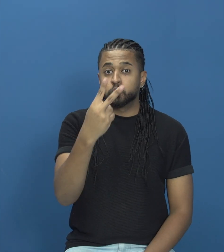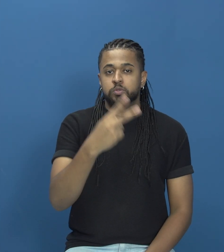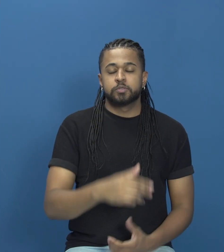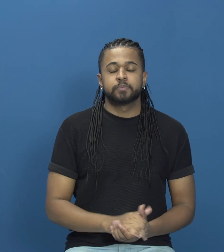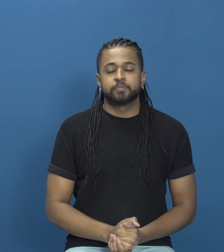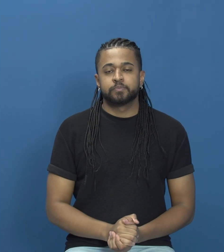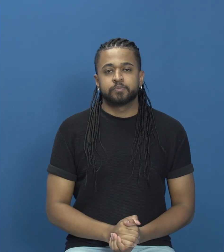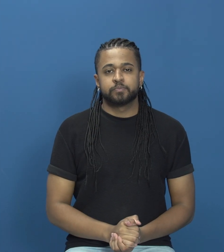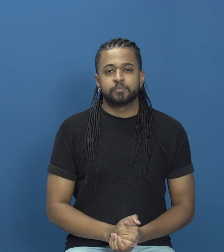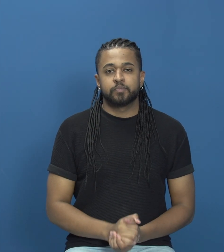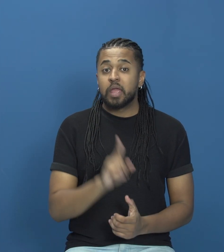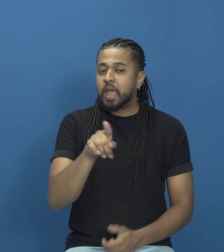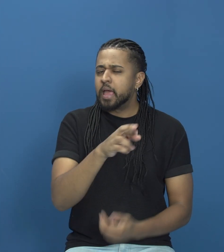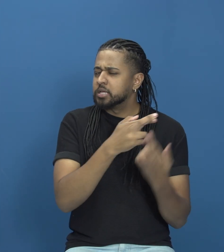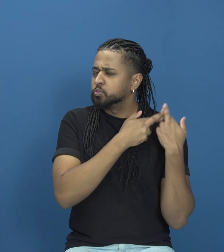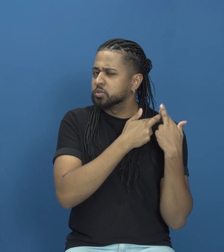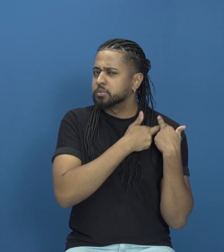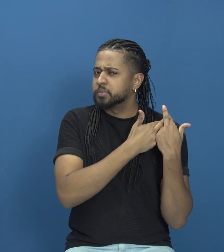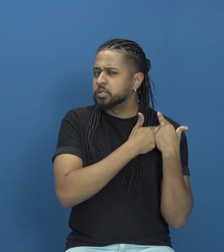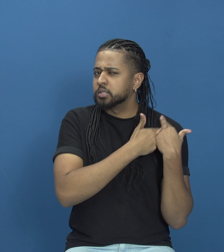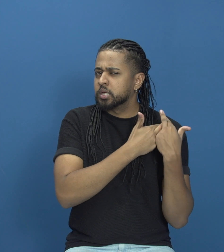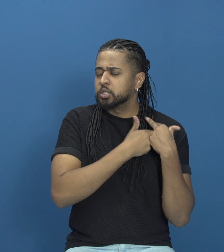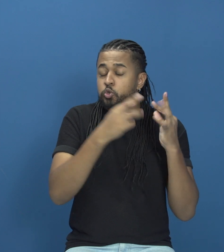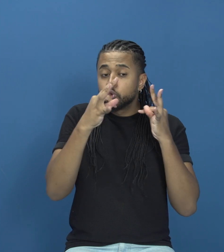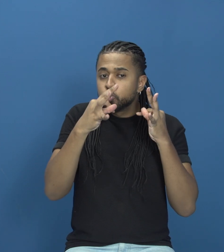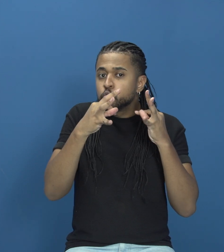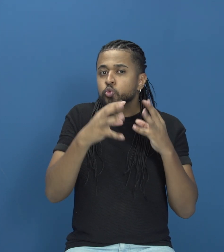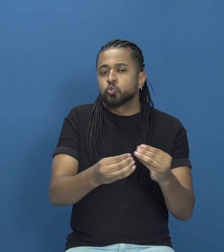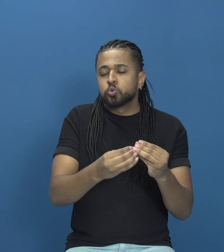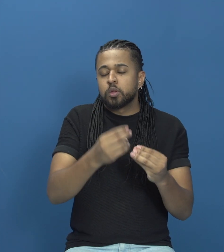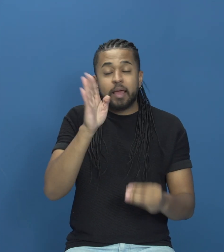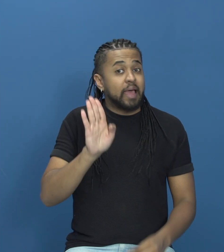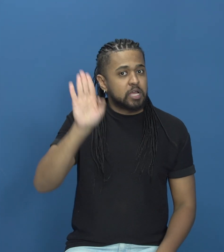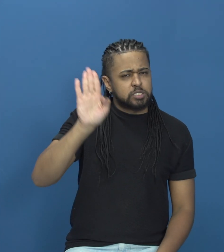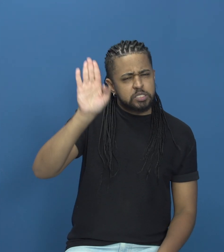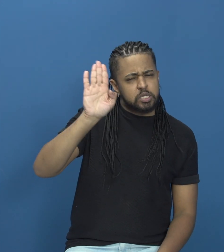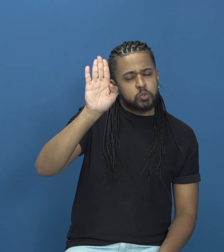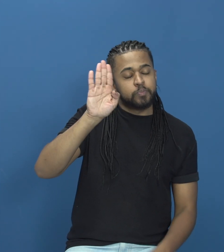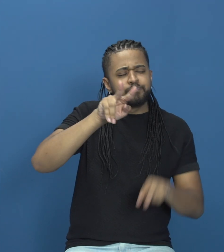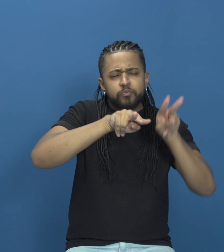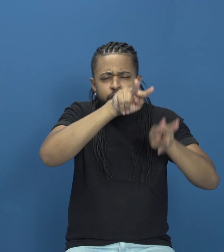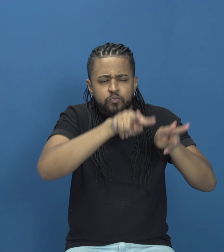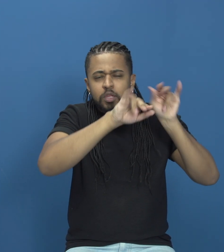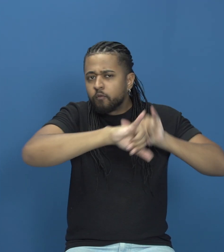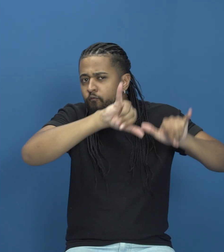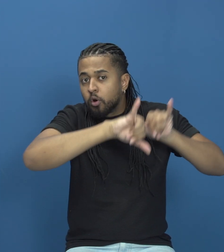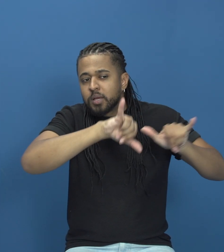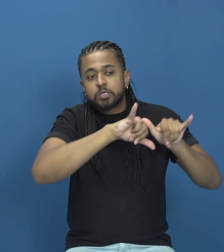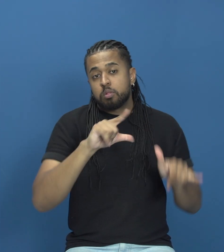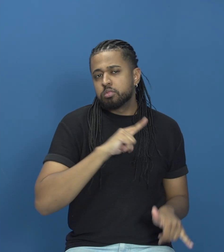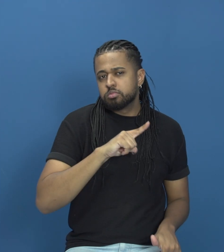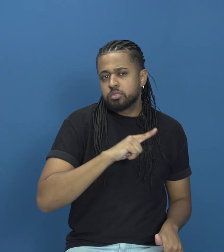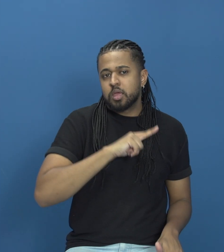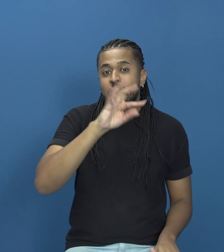3.2. É de responsabilidade exclusiva do candidato Verificar as informações